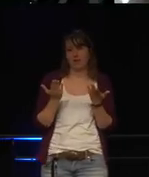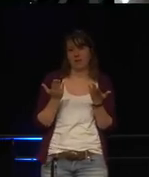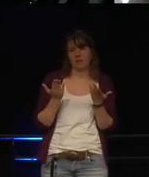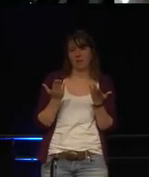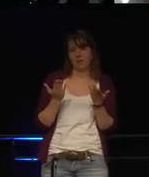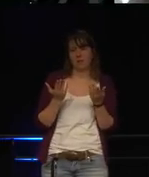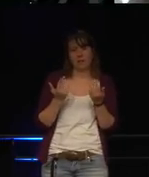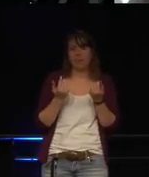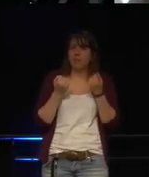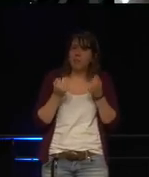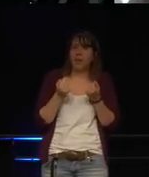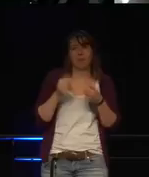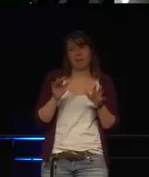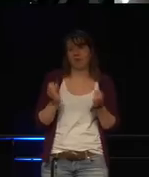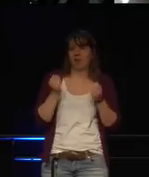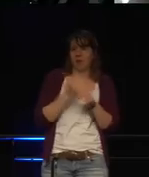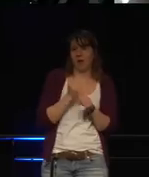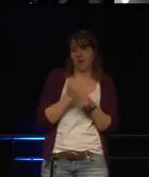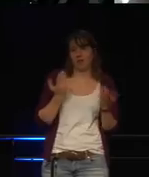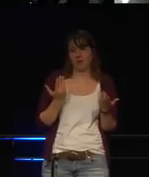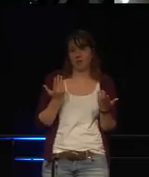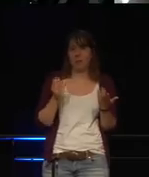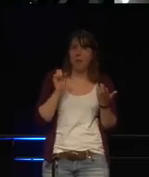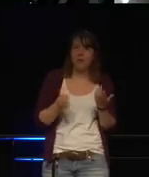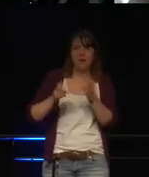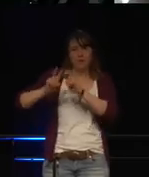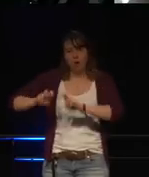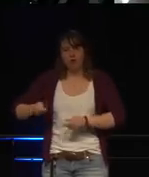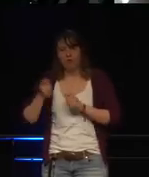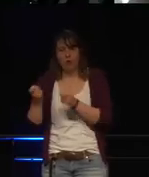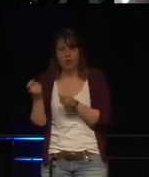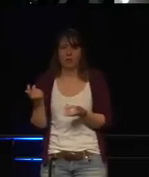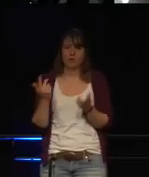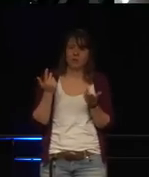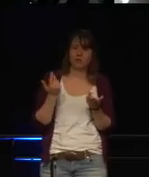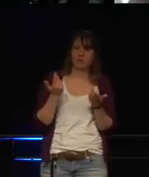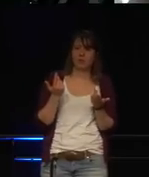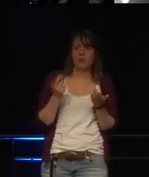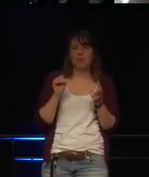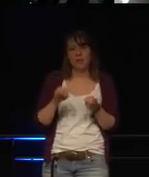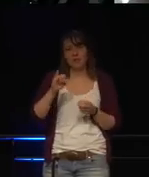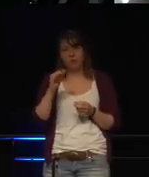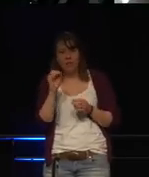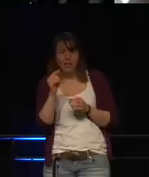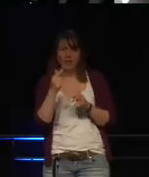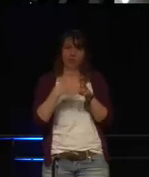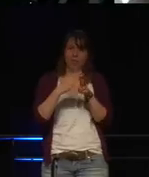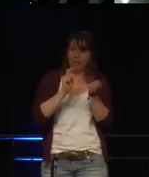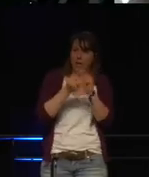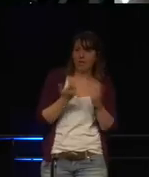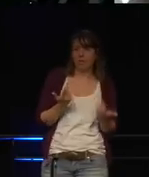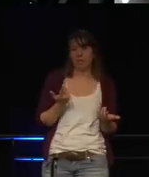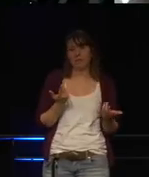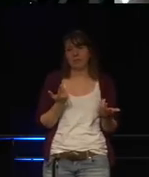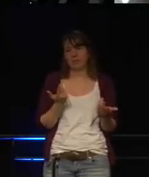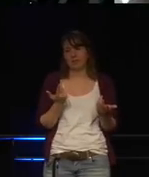productores, ayudar a mejorar los estándares de producción de seguridad en el Internet de las